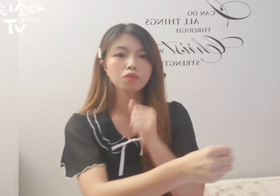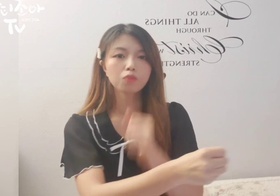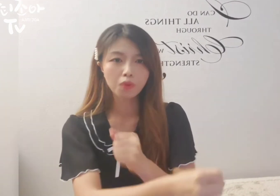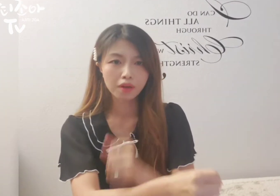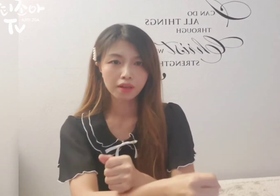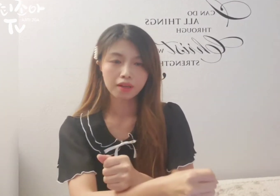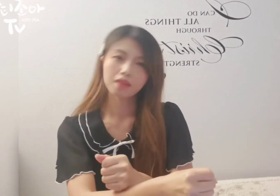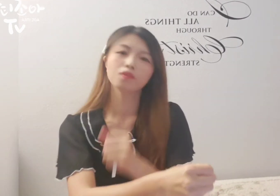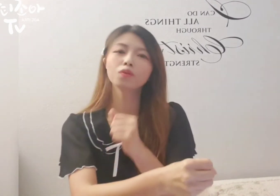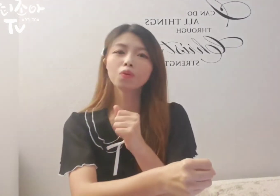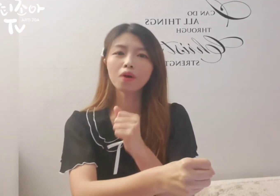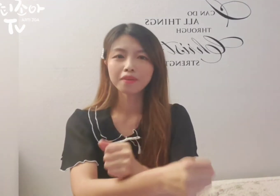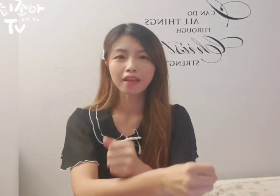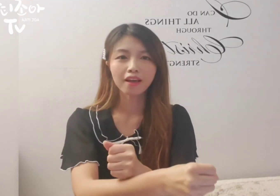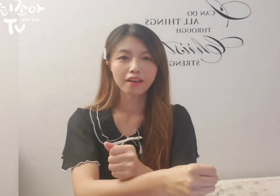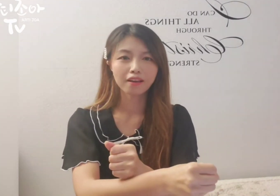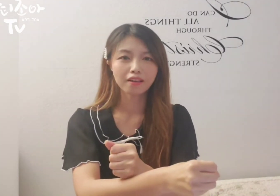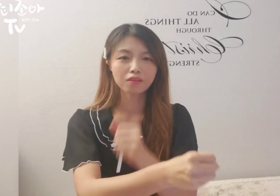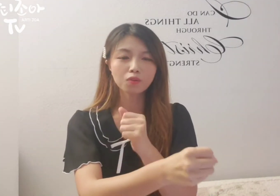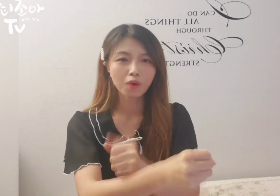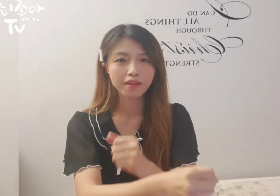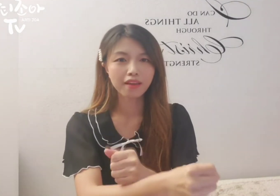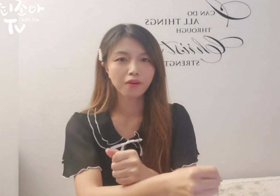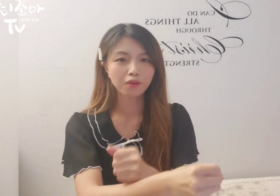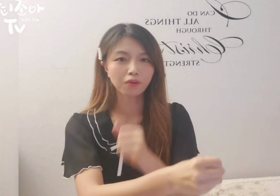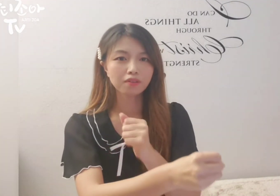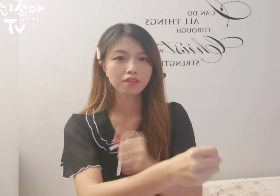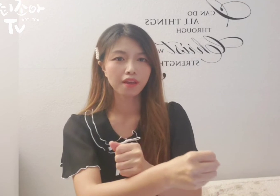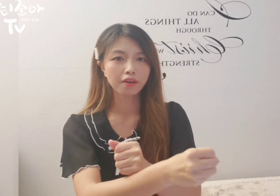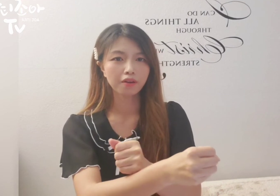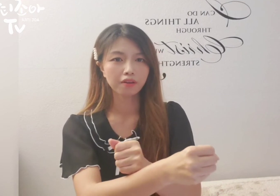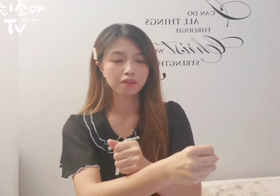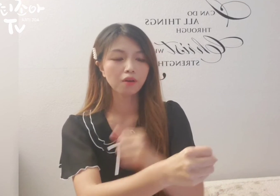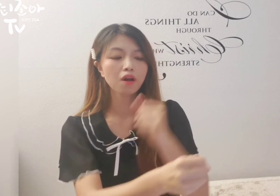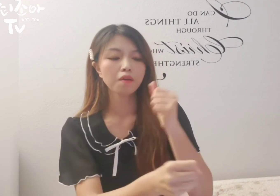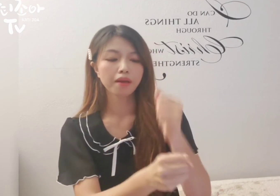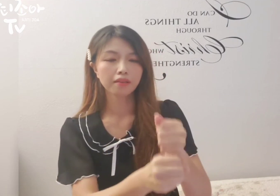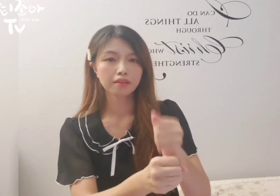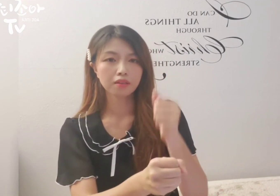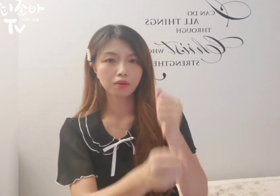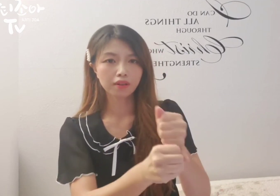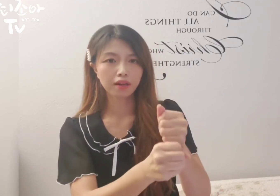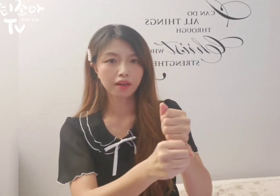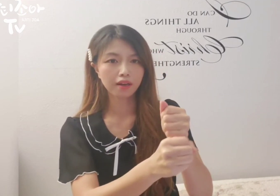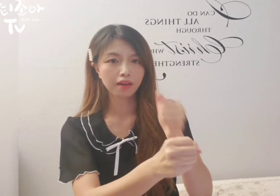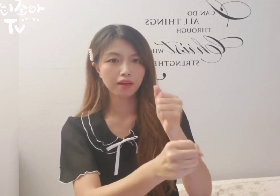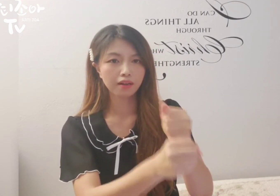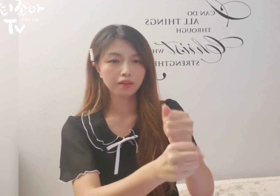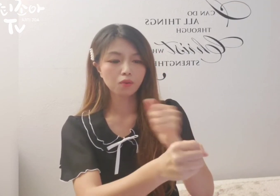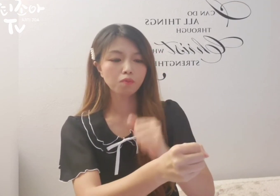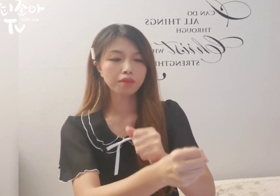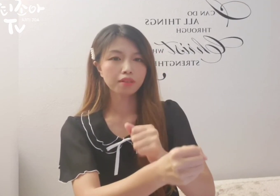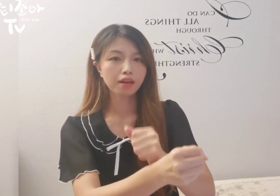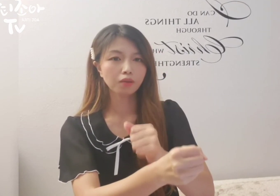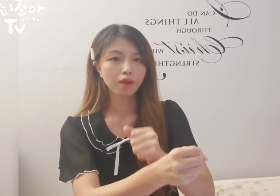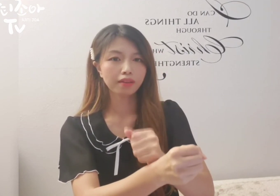수고하 수고합니다 수고하세요 이런 뜻이 돼요 그래서 반드시 여기다가 조금만 지나가도 안